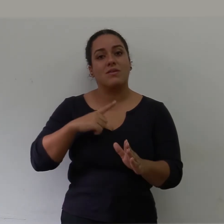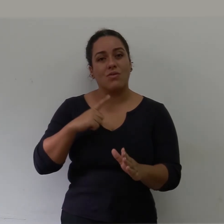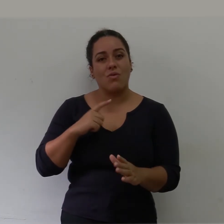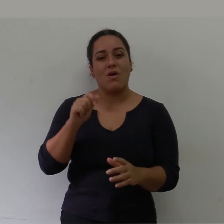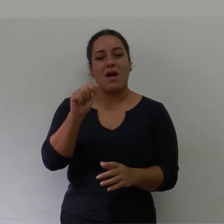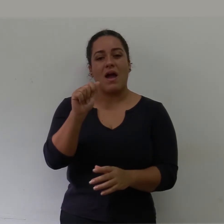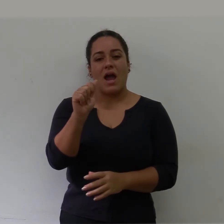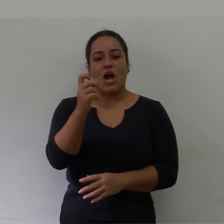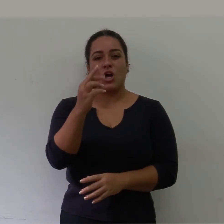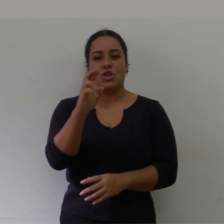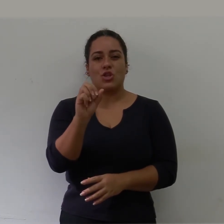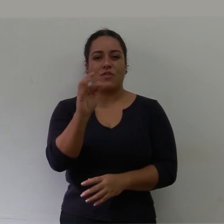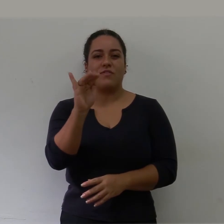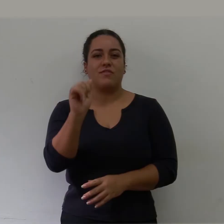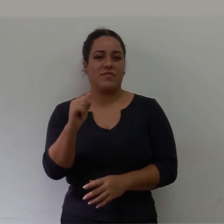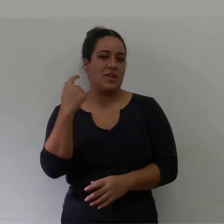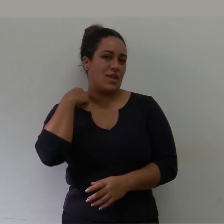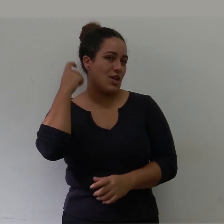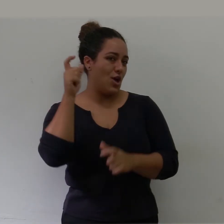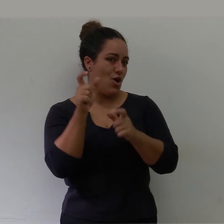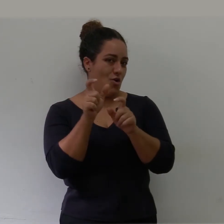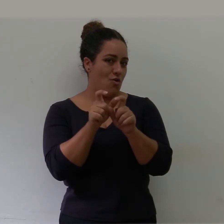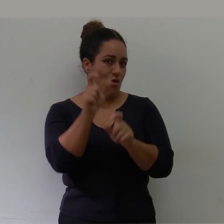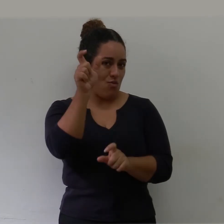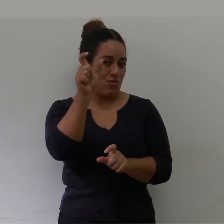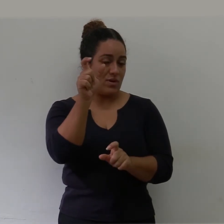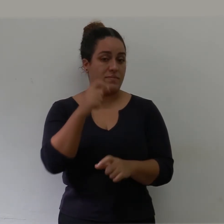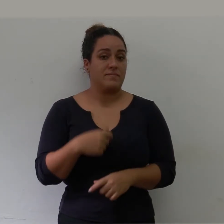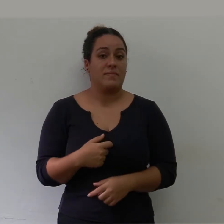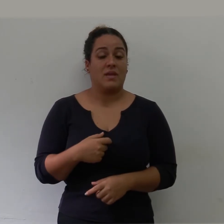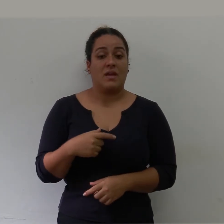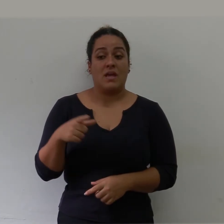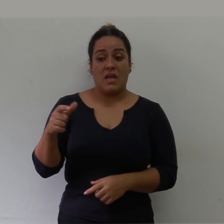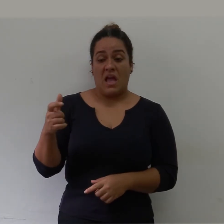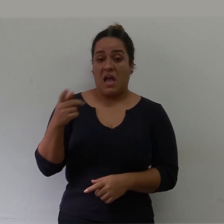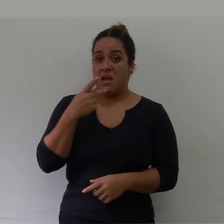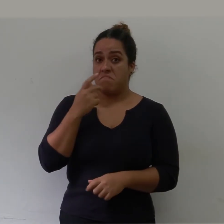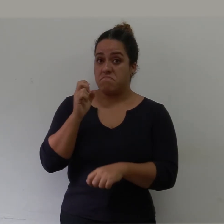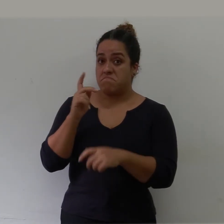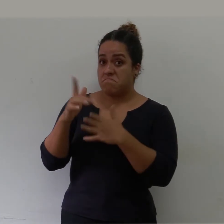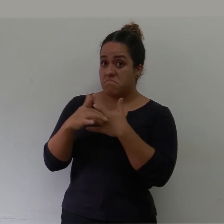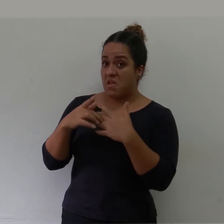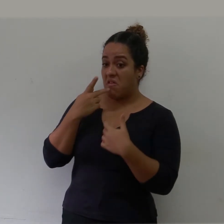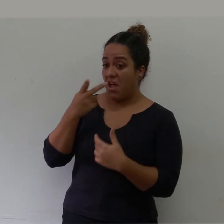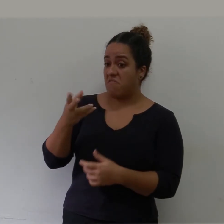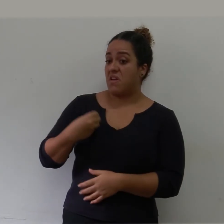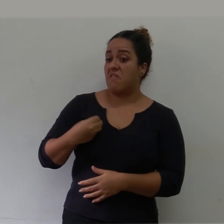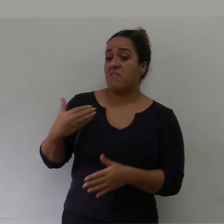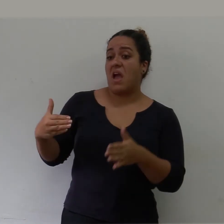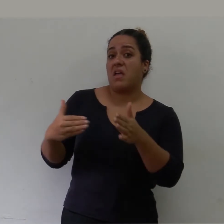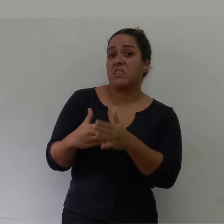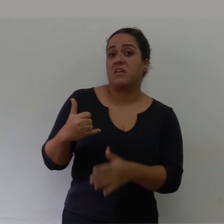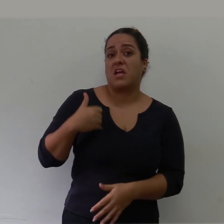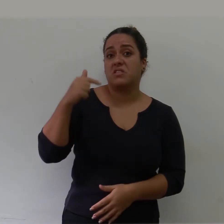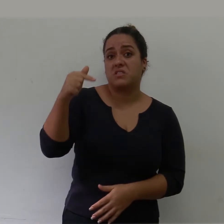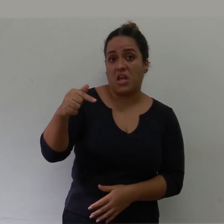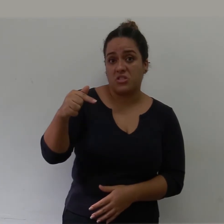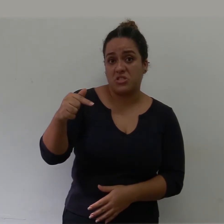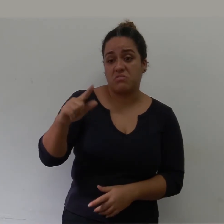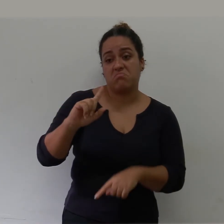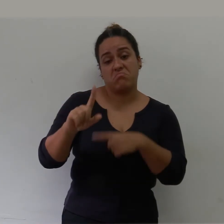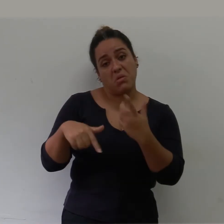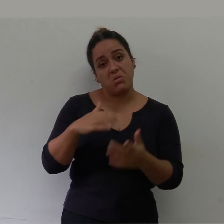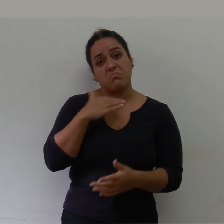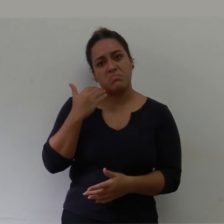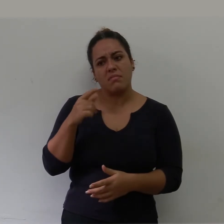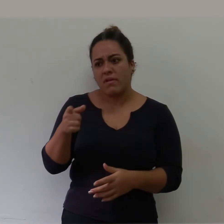doença degenerativa. A expectativa de vida era até os 7 anos. Mas ele cresceu, se formou